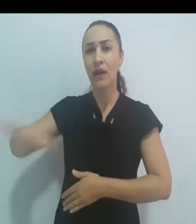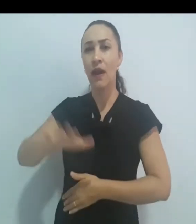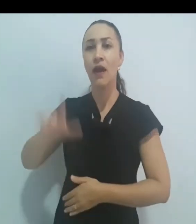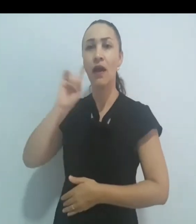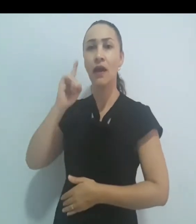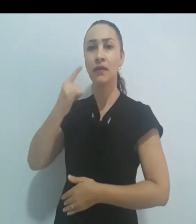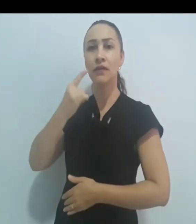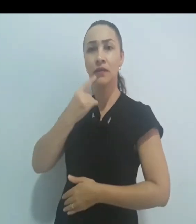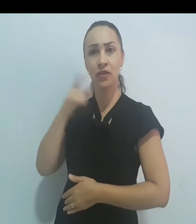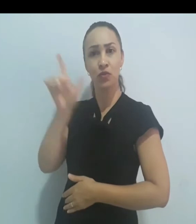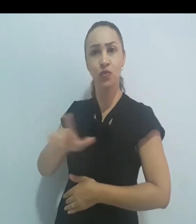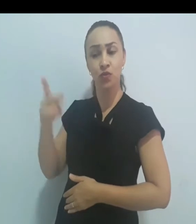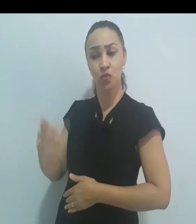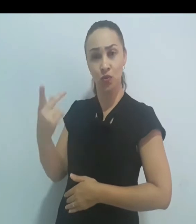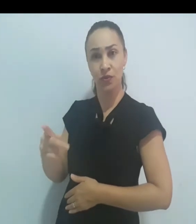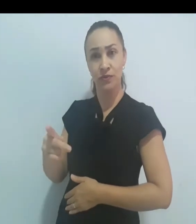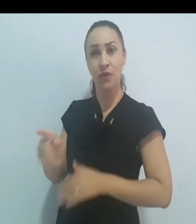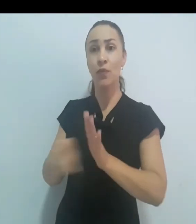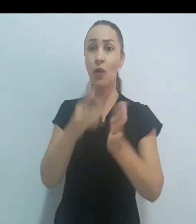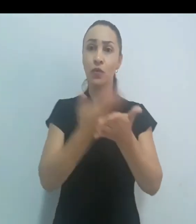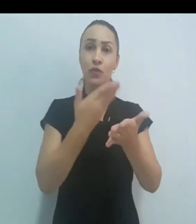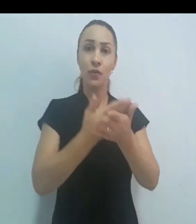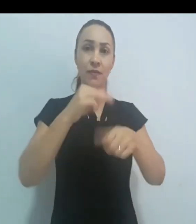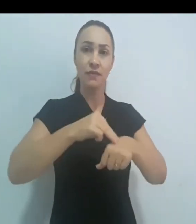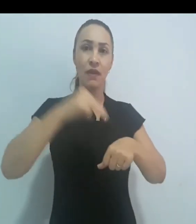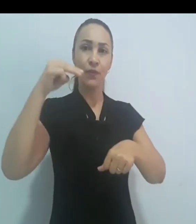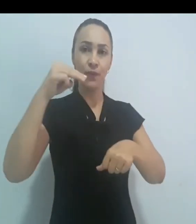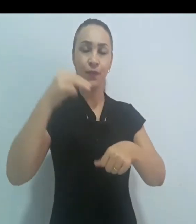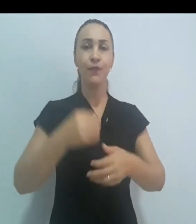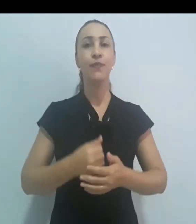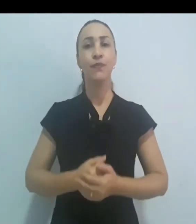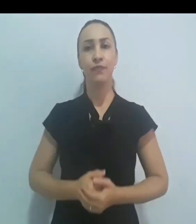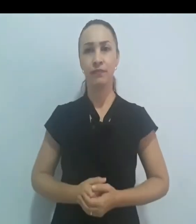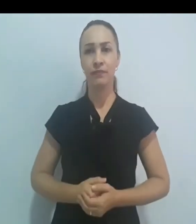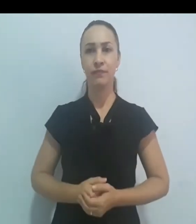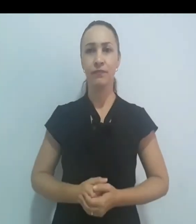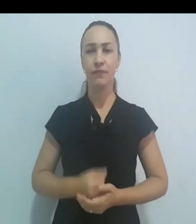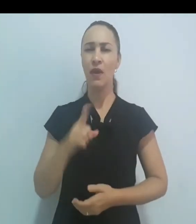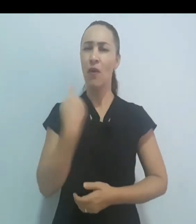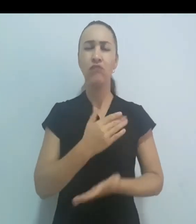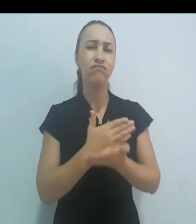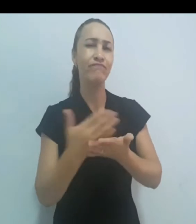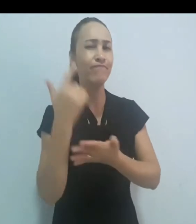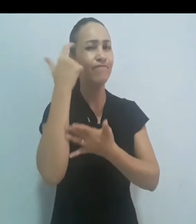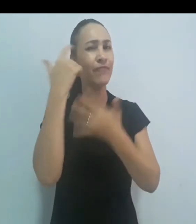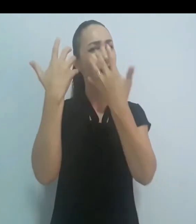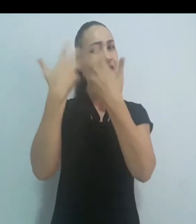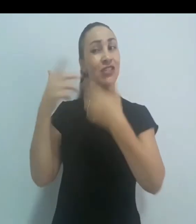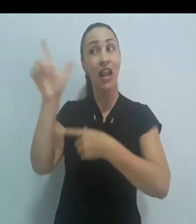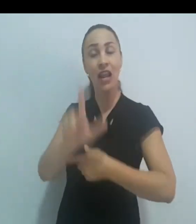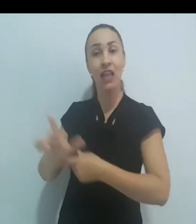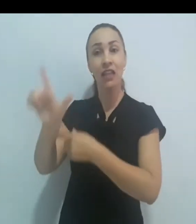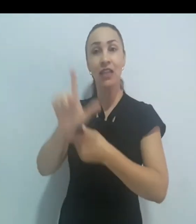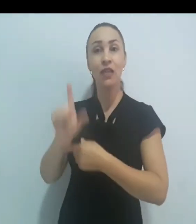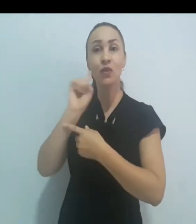pesquisadora na área da literatura surda, nos seus estudos de mestrado. Bom, para que a gente começar a pensar então a literatura